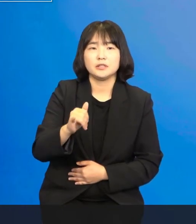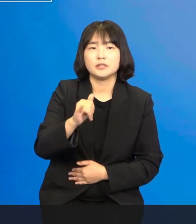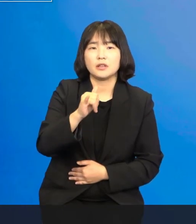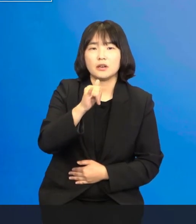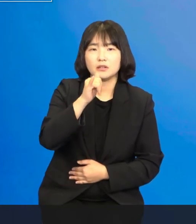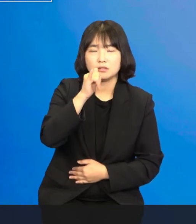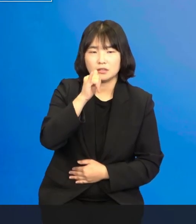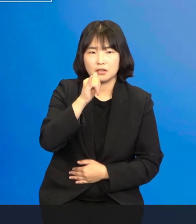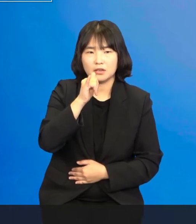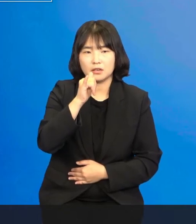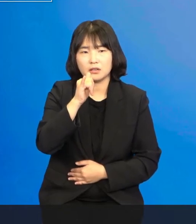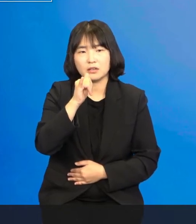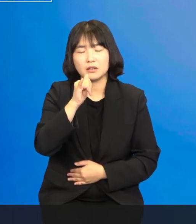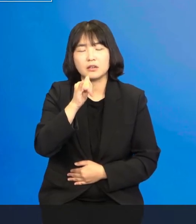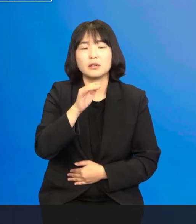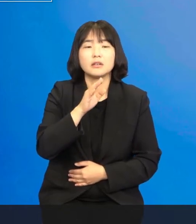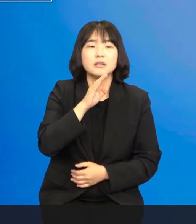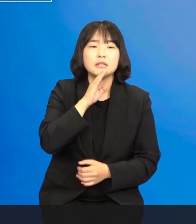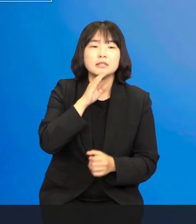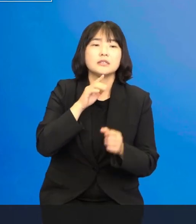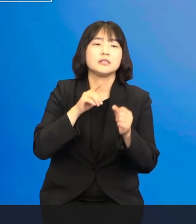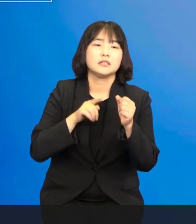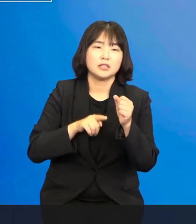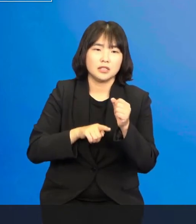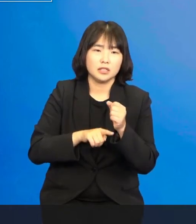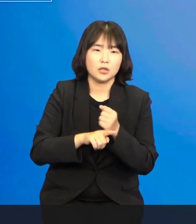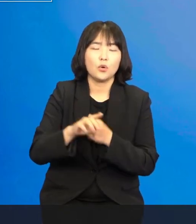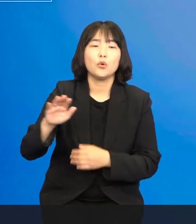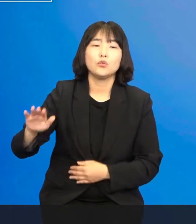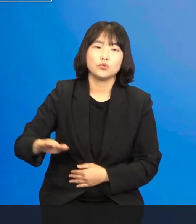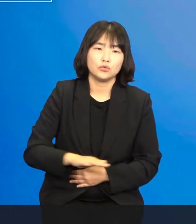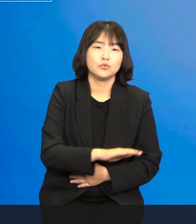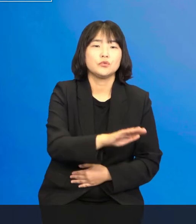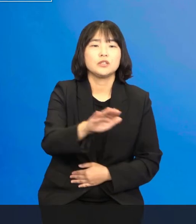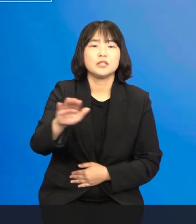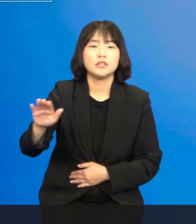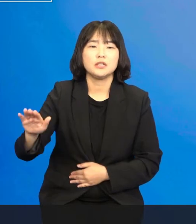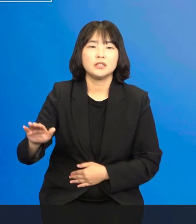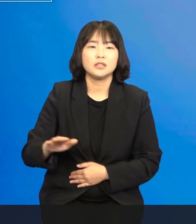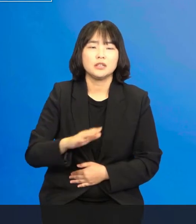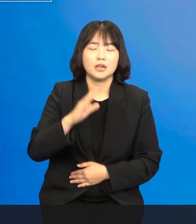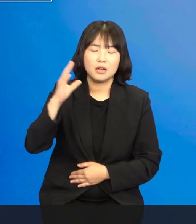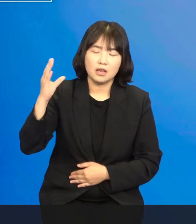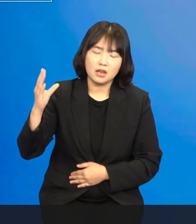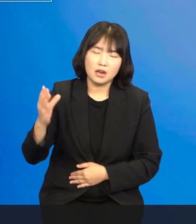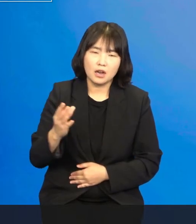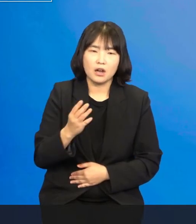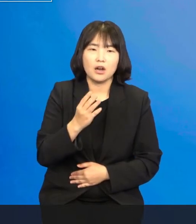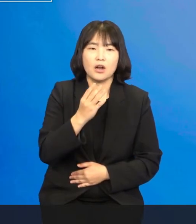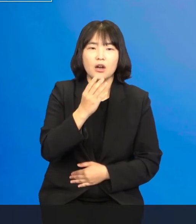힘이 있어서 우리를 거룩게 하며 진리로 우리